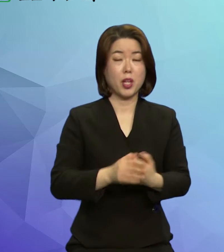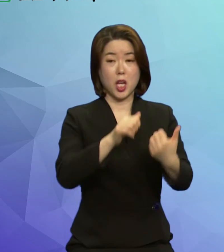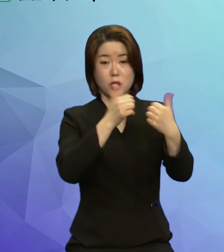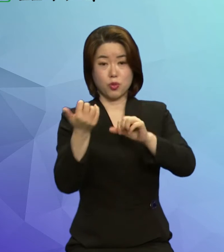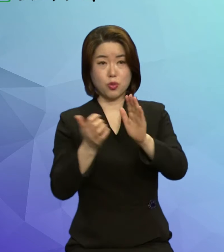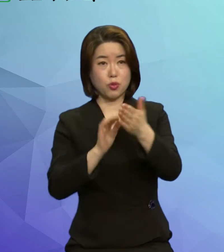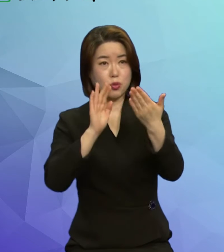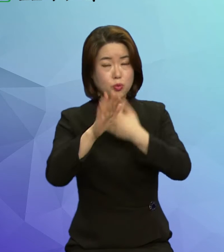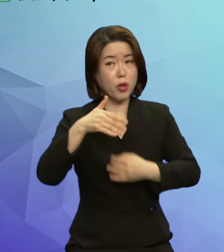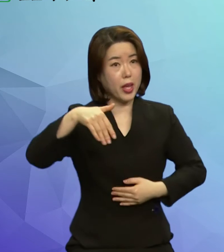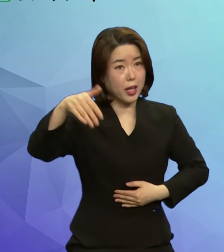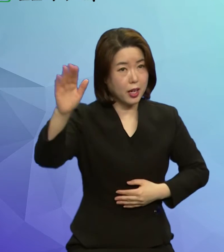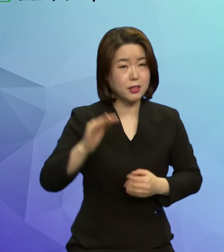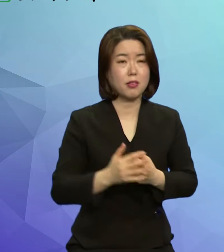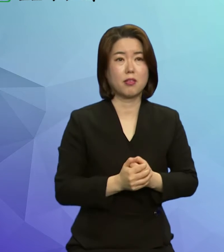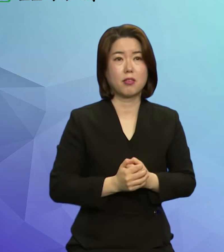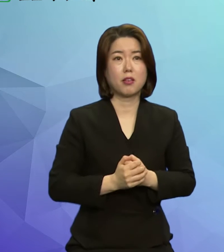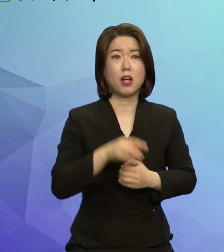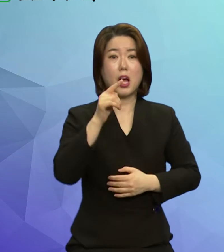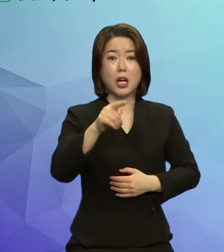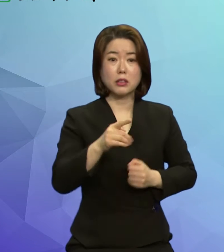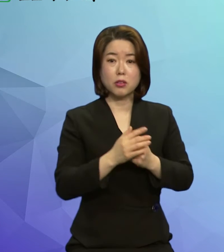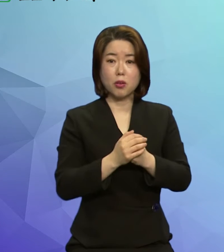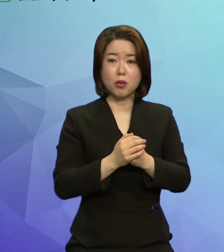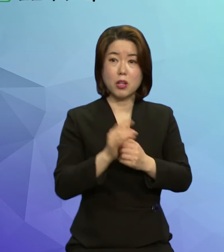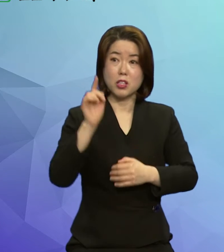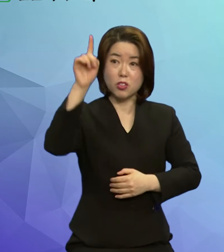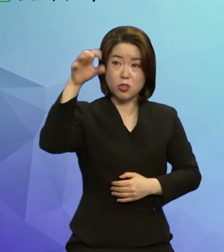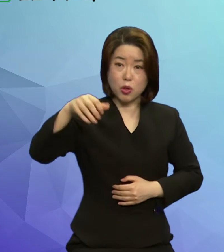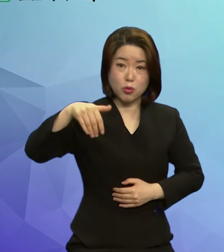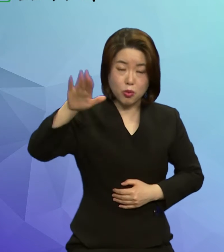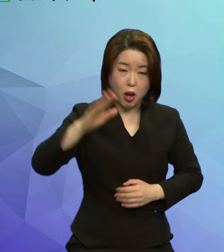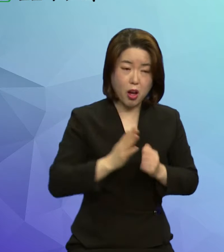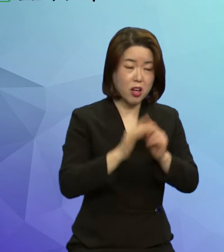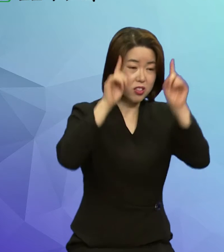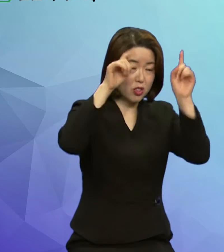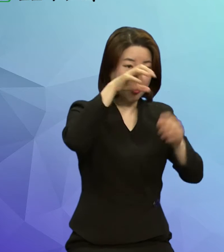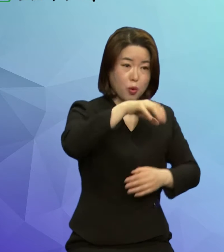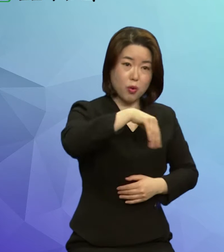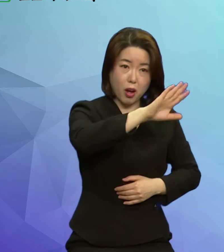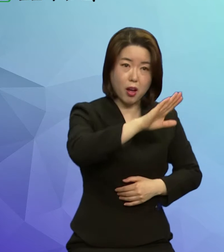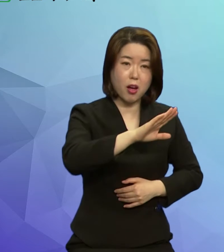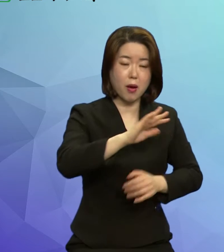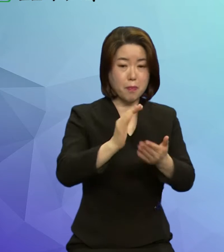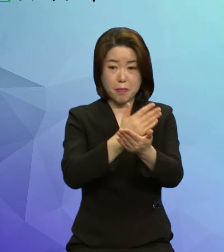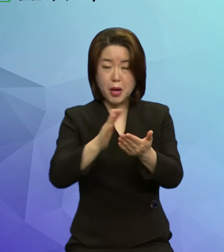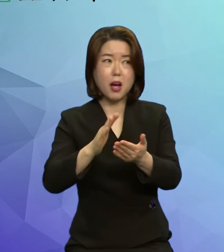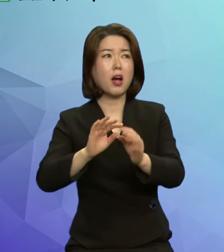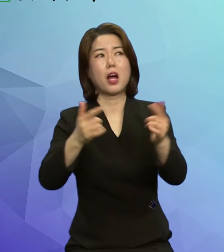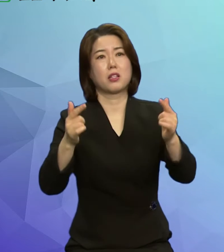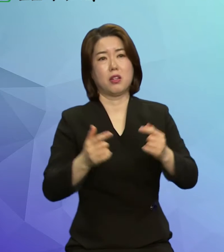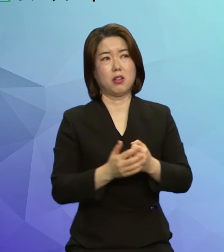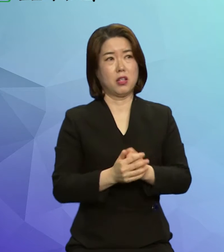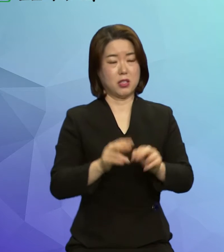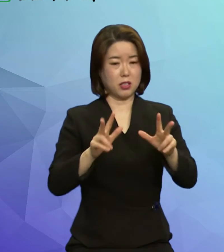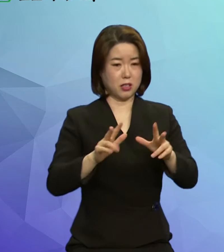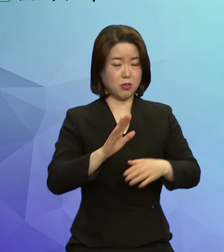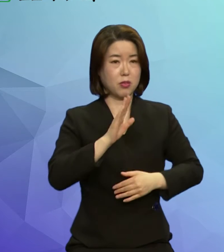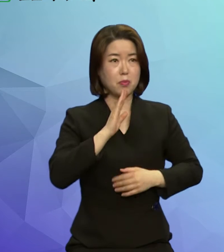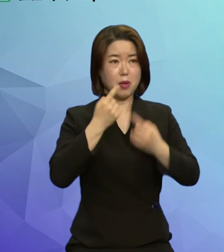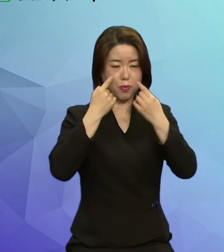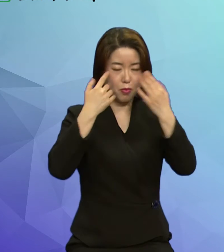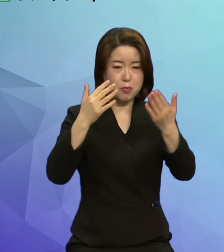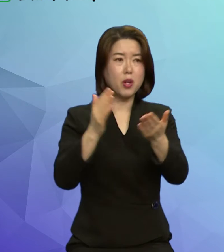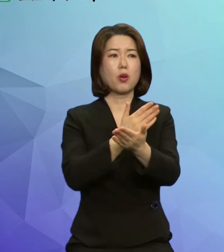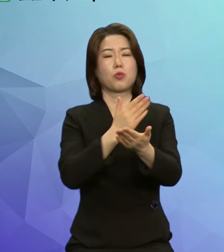죽고 난 다음에 가서 그 여부를 알게 되는 것도 아닙니다. 지금 너무나 분명하게